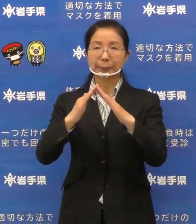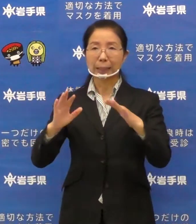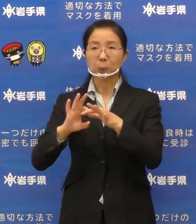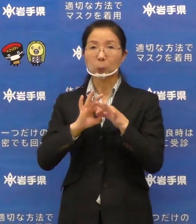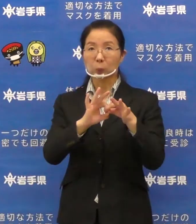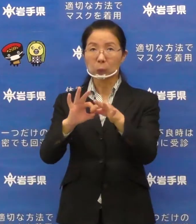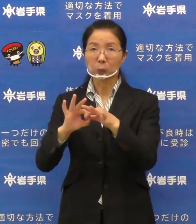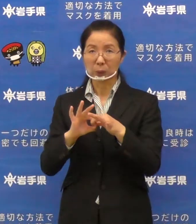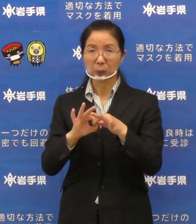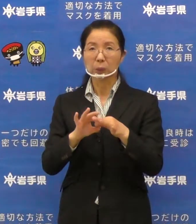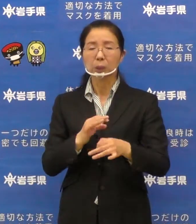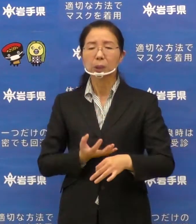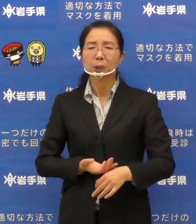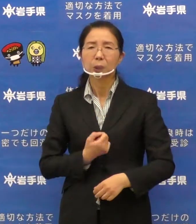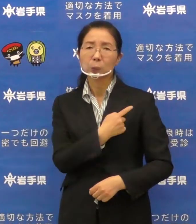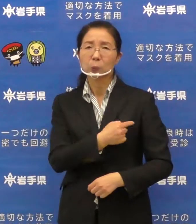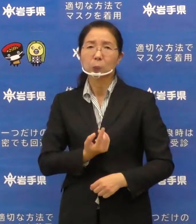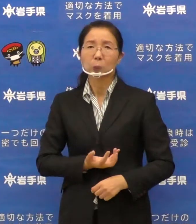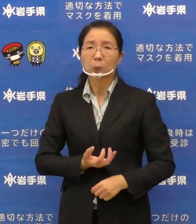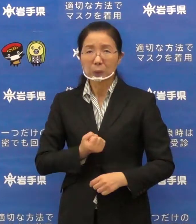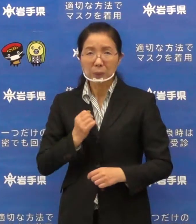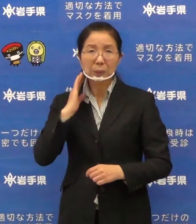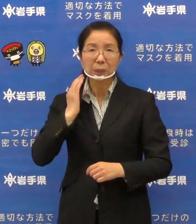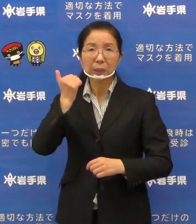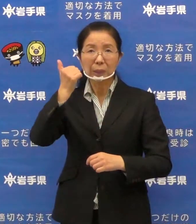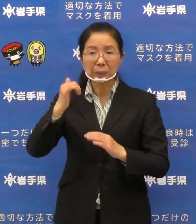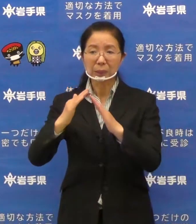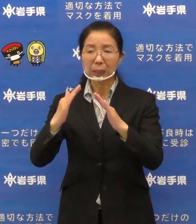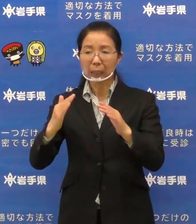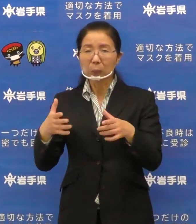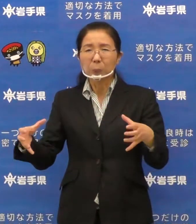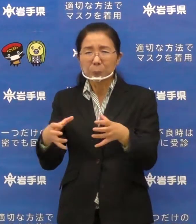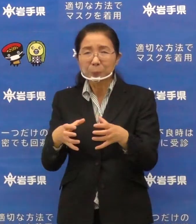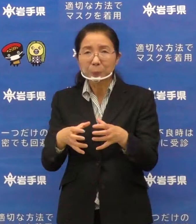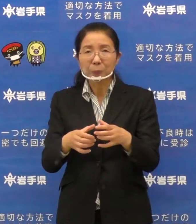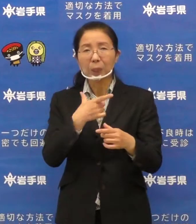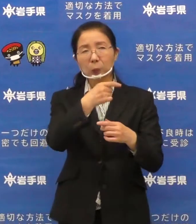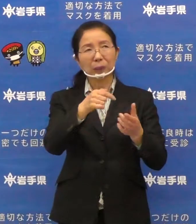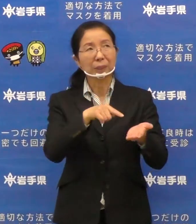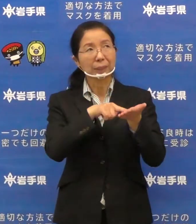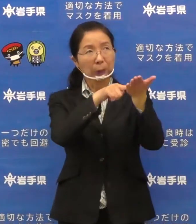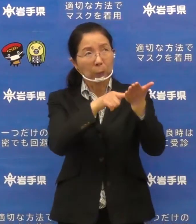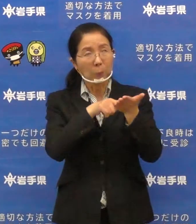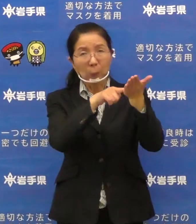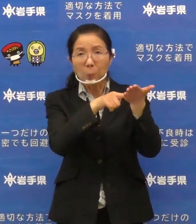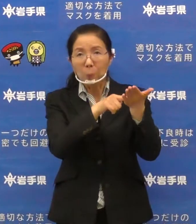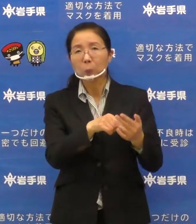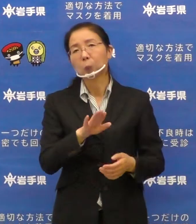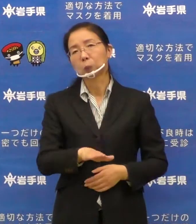志の知事の会を作ったりして、国に要望し、国もさまざま